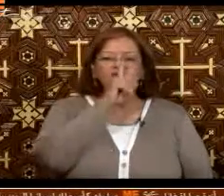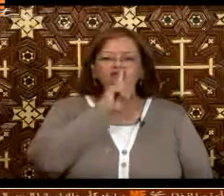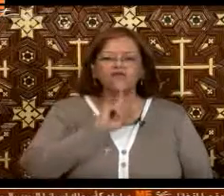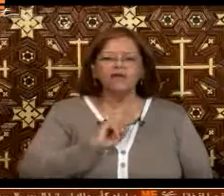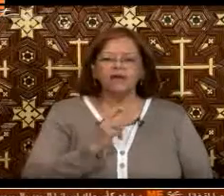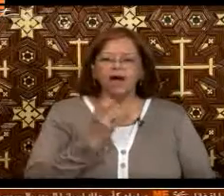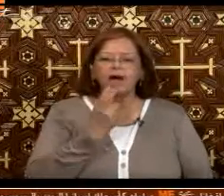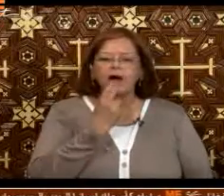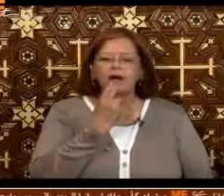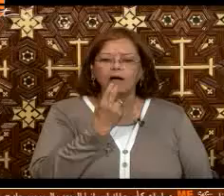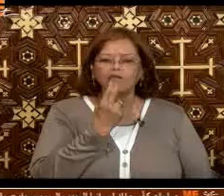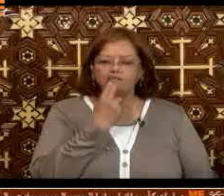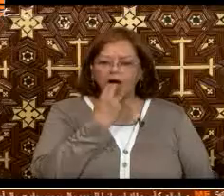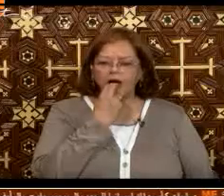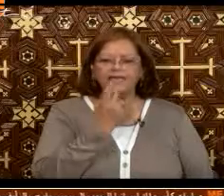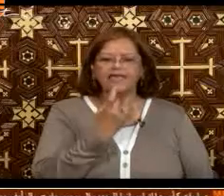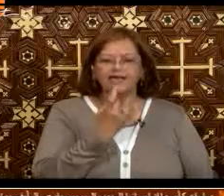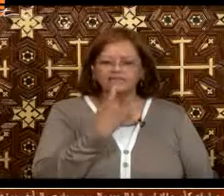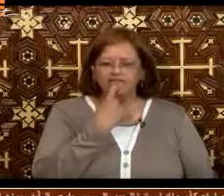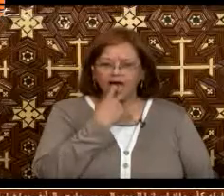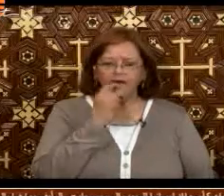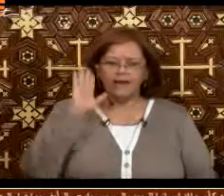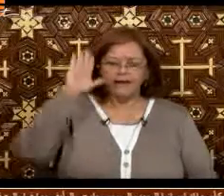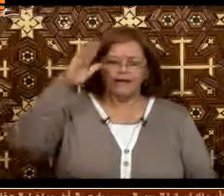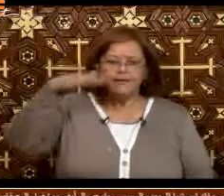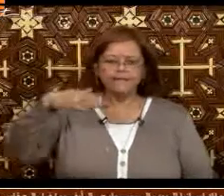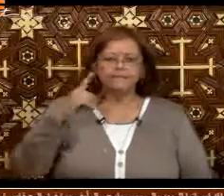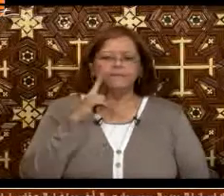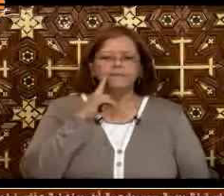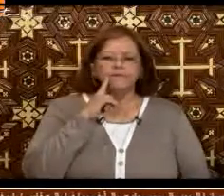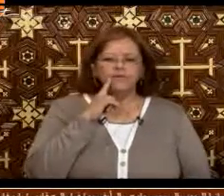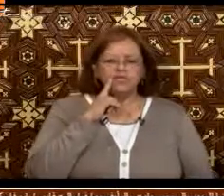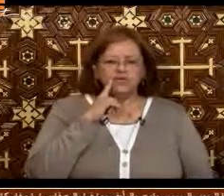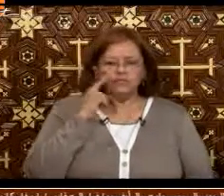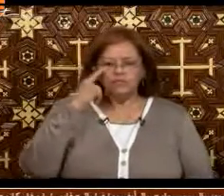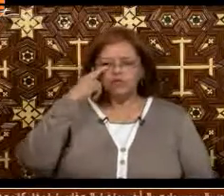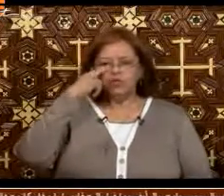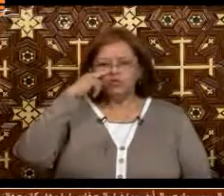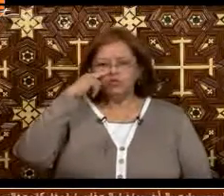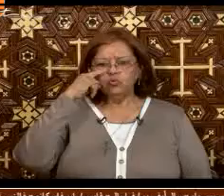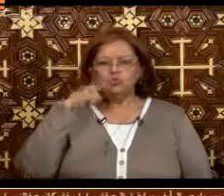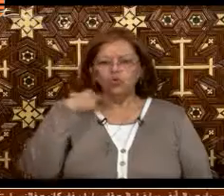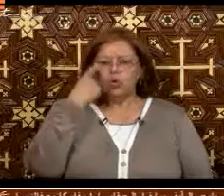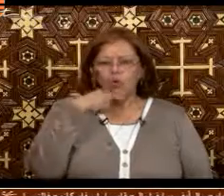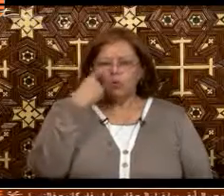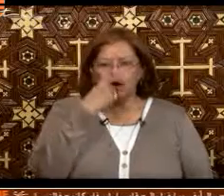ف ق ك ل م ن